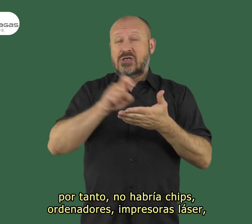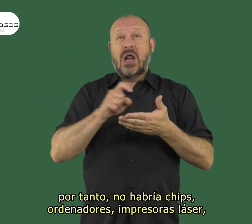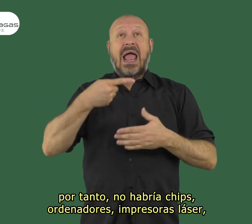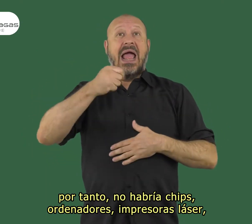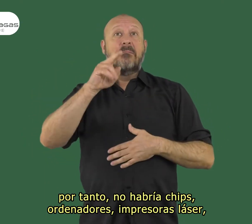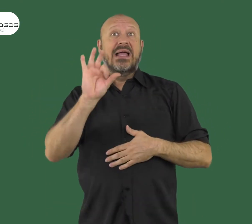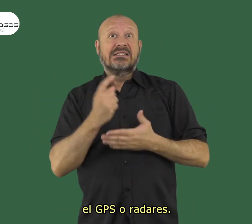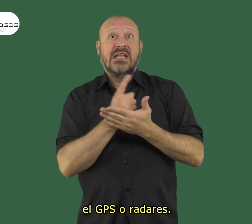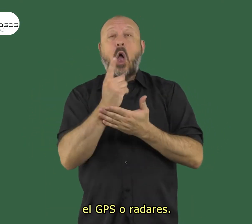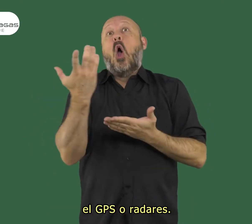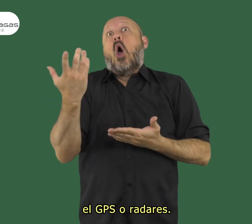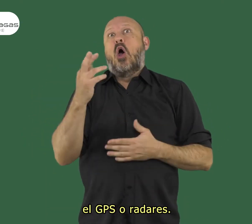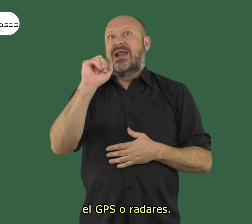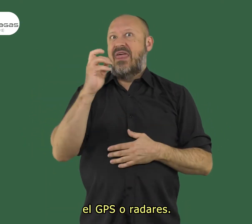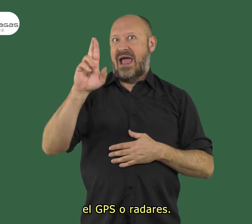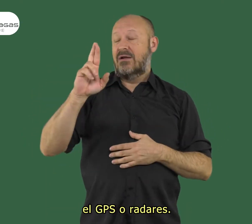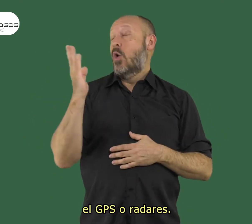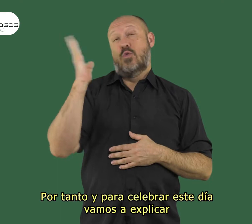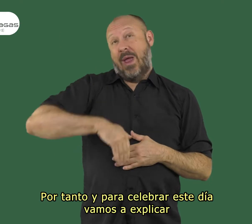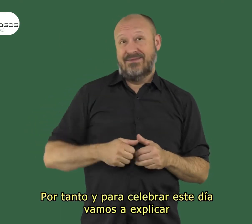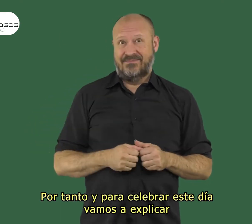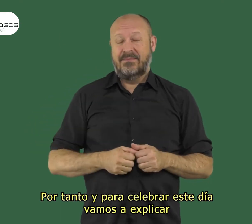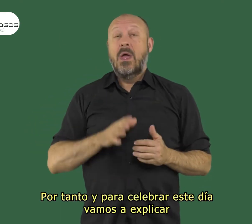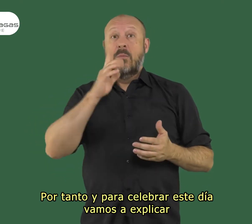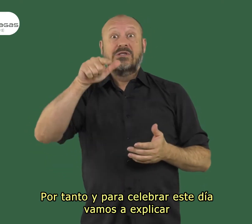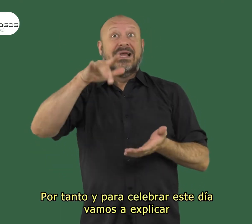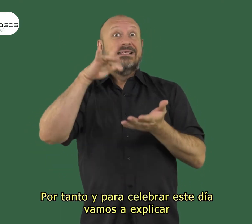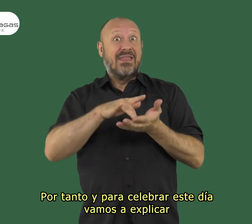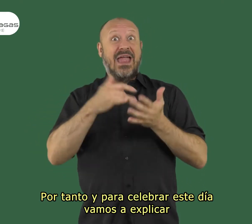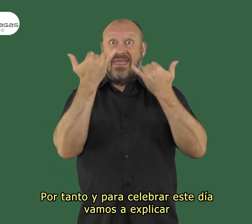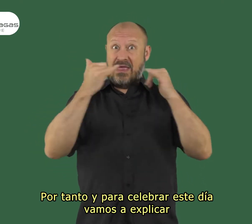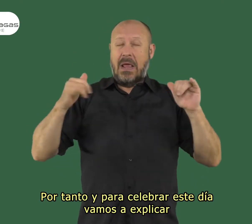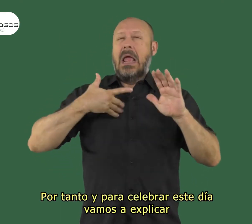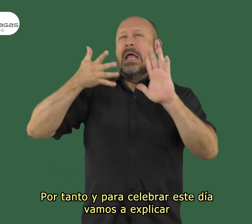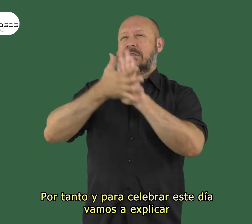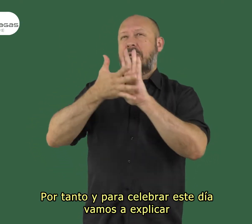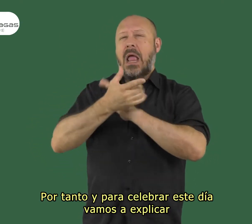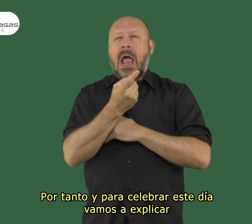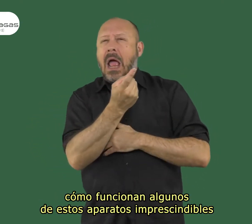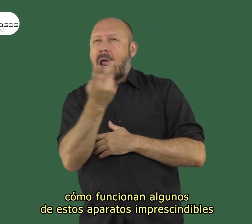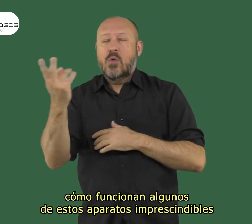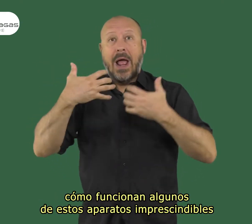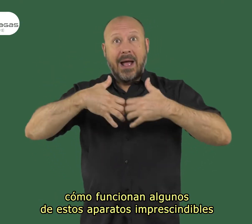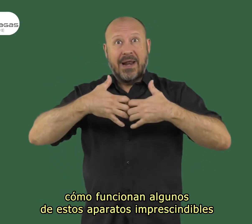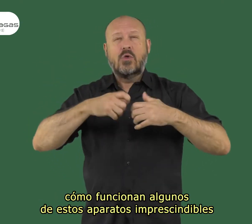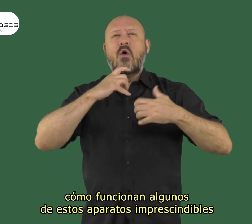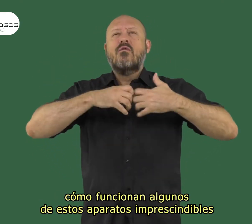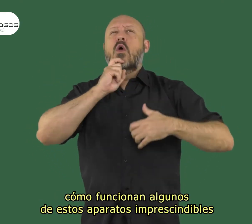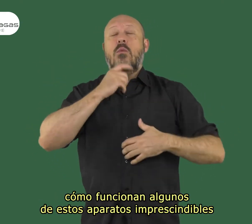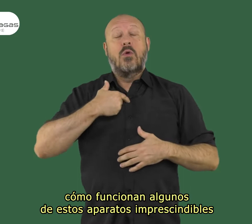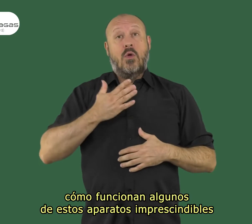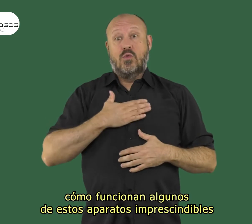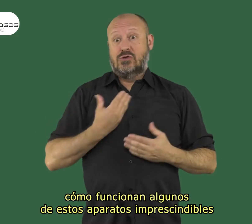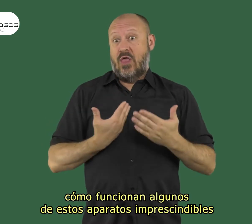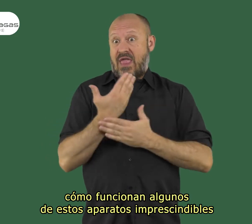ordenadores, impresoras láser, el GPS o radares. Por tanto, y para celebrar este día, vamos a explicar cómo funcionan algunos de